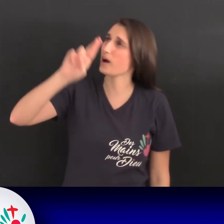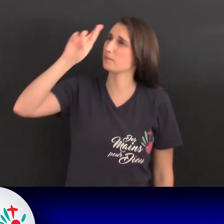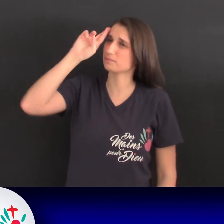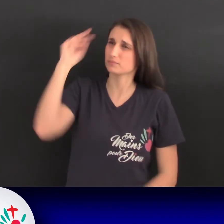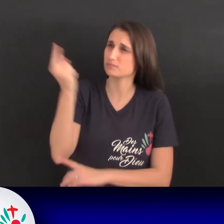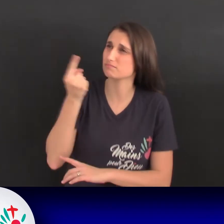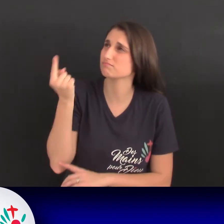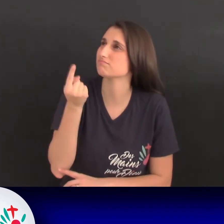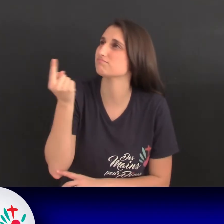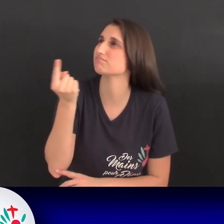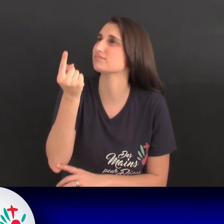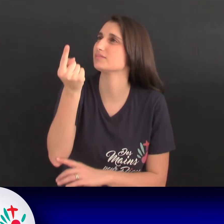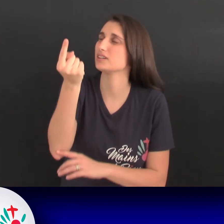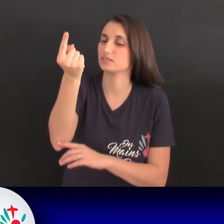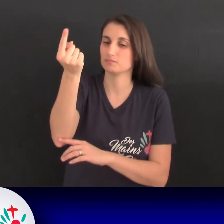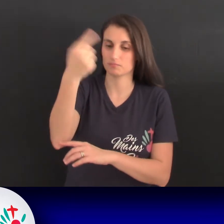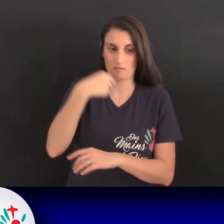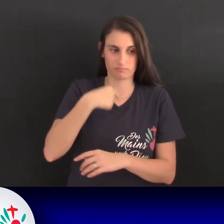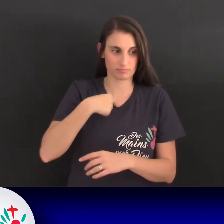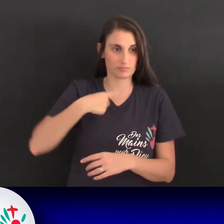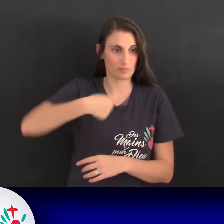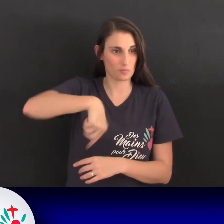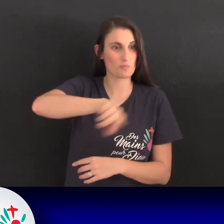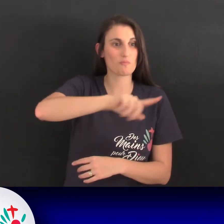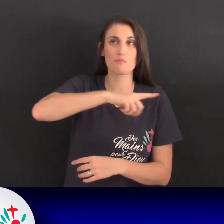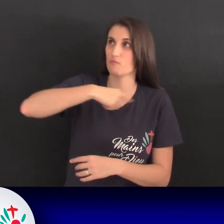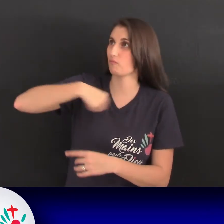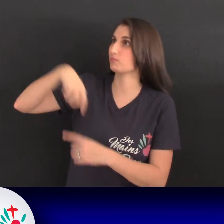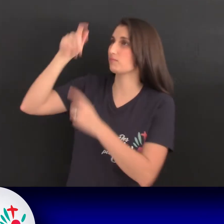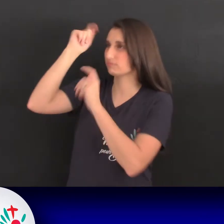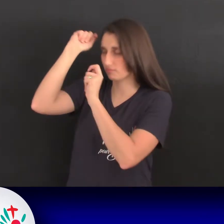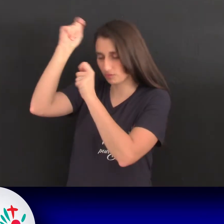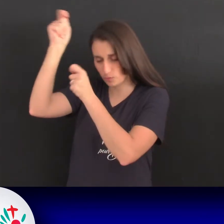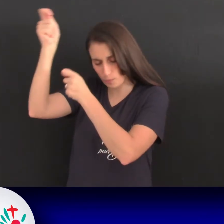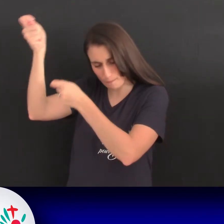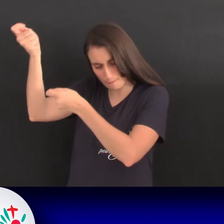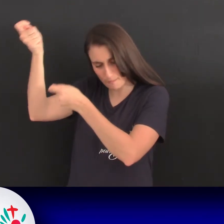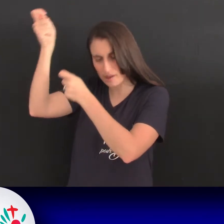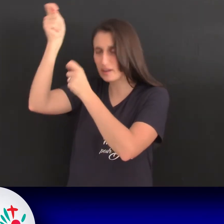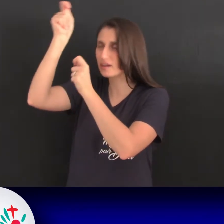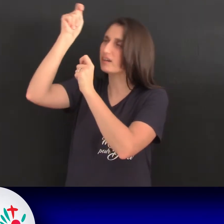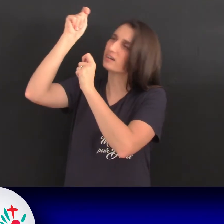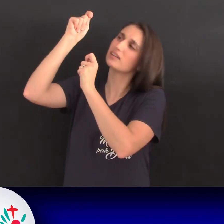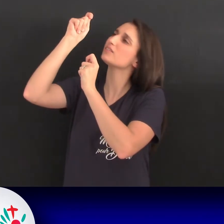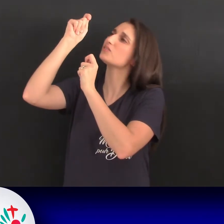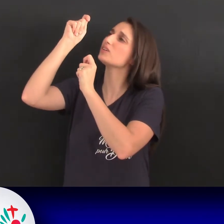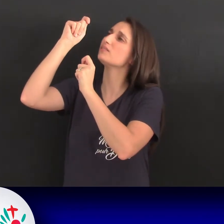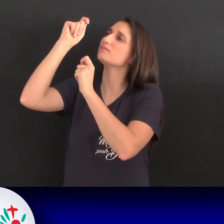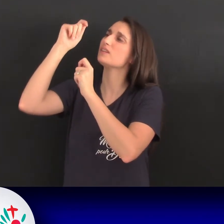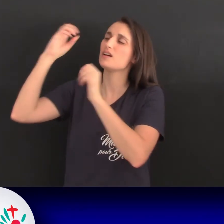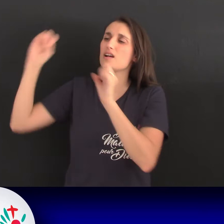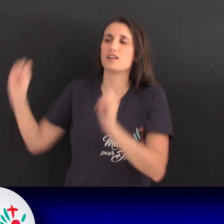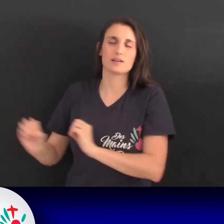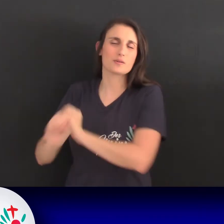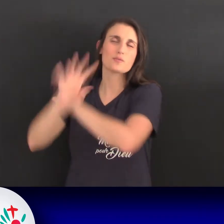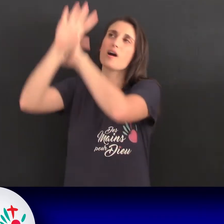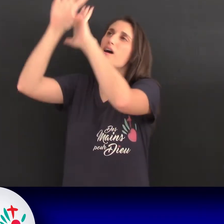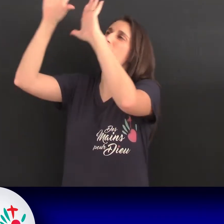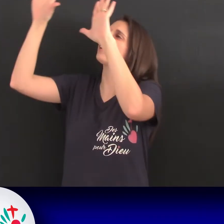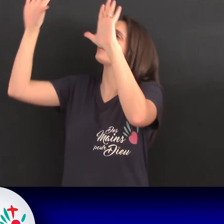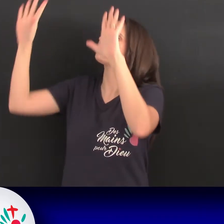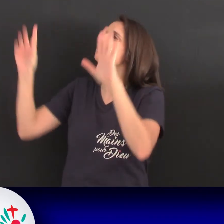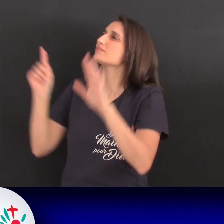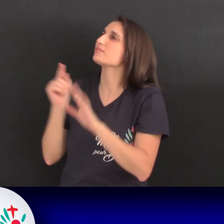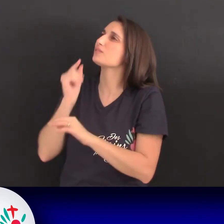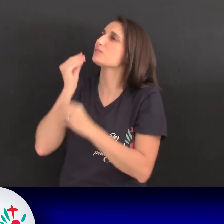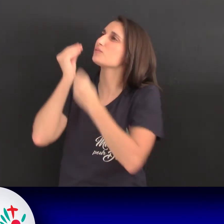Roi de tout temps, vers toi vont nos hommages.